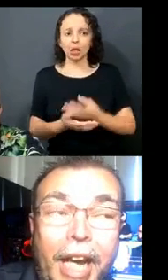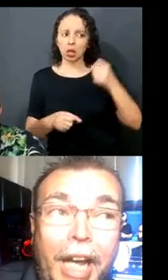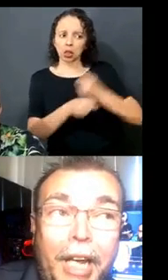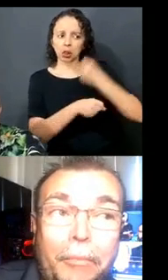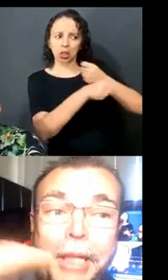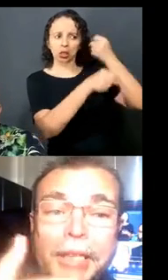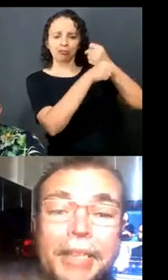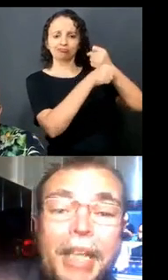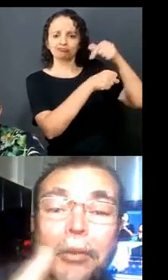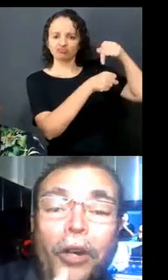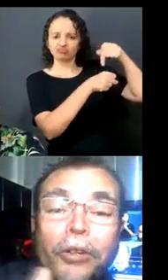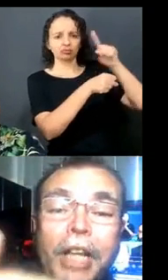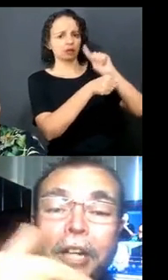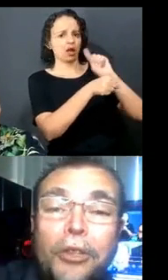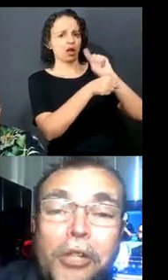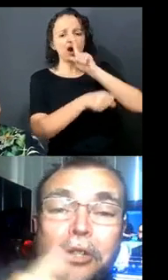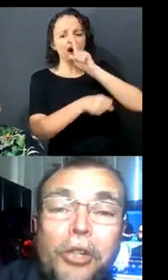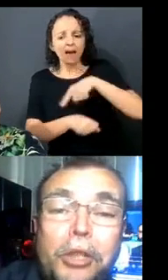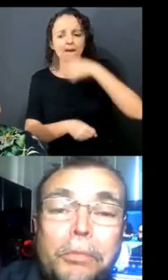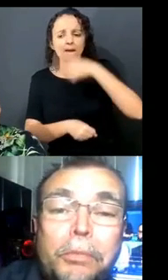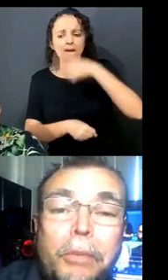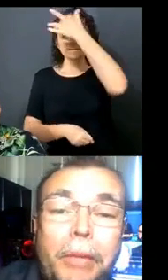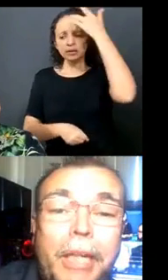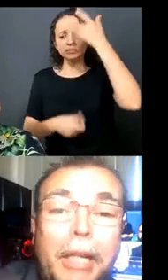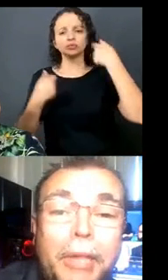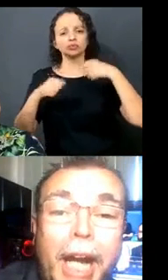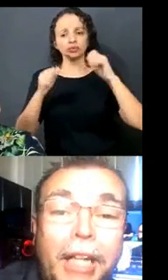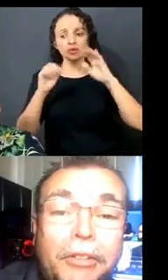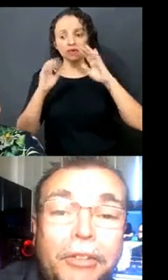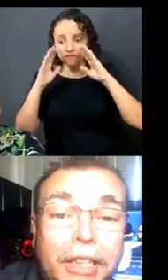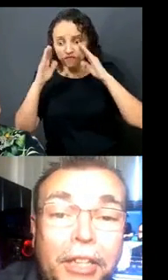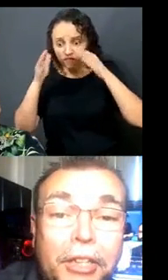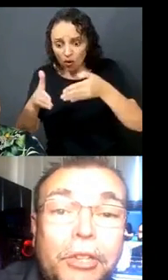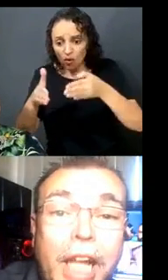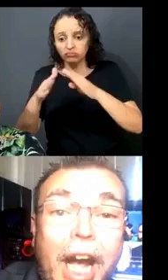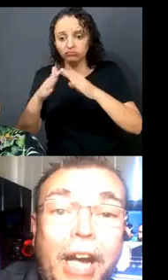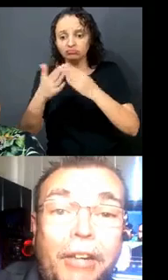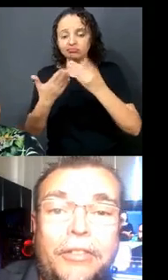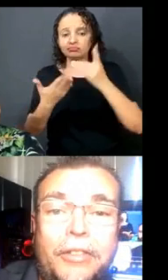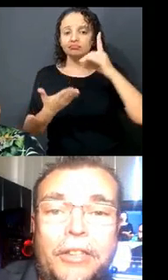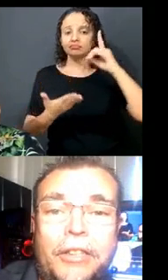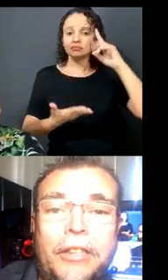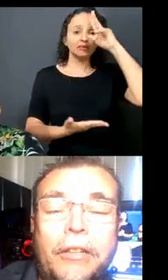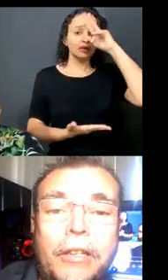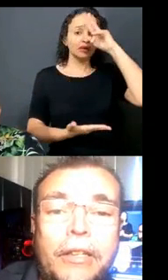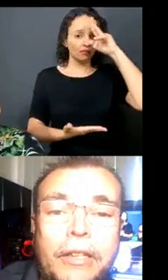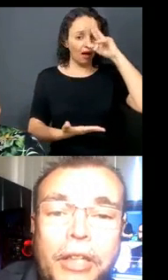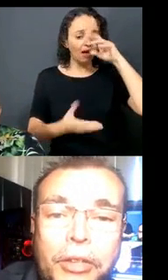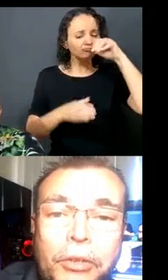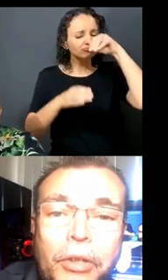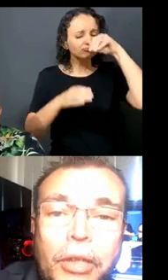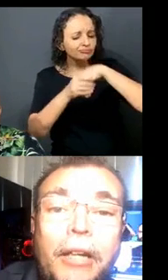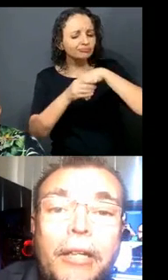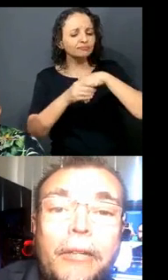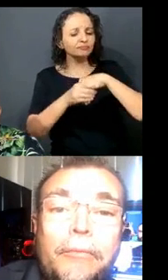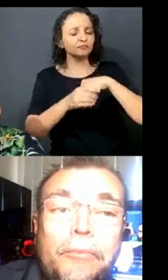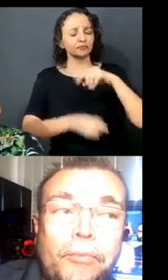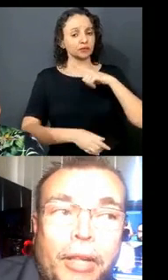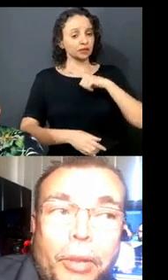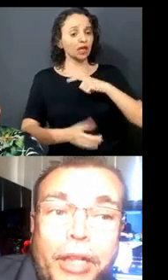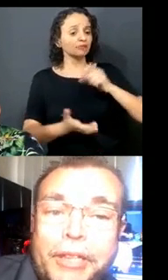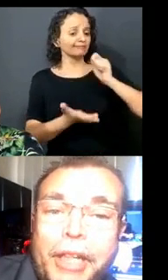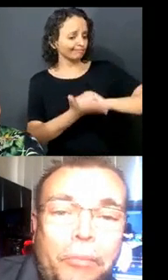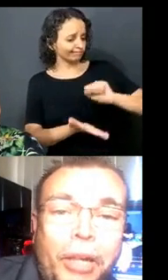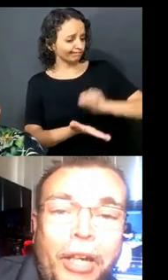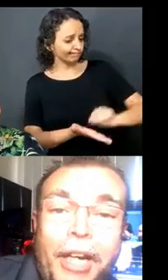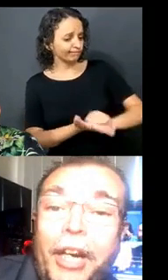não os prédios, né? Precisamos voltar os nossos olhos para a Bíblia e lembrar do que está escrito lá, entendeu?